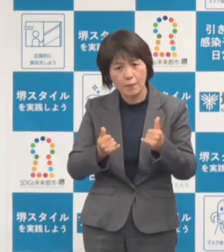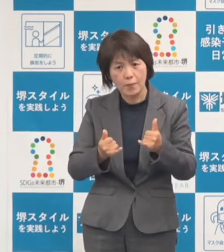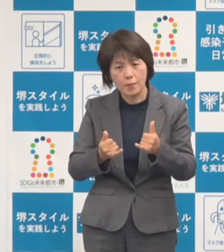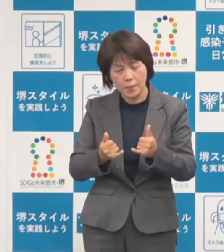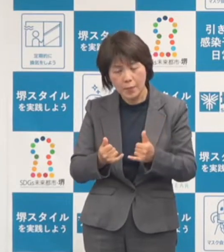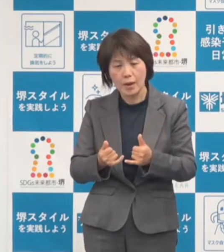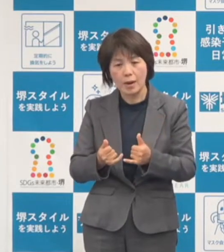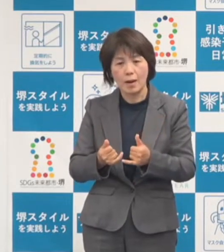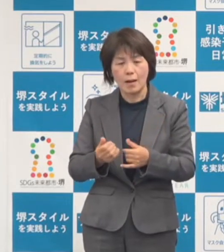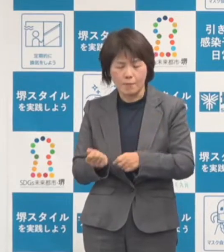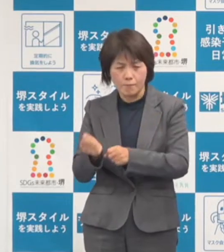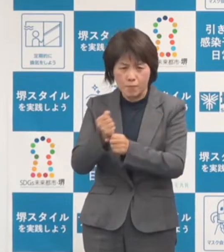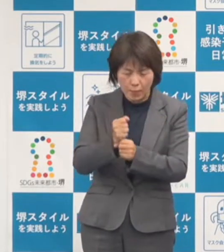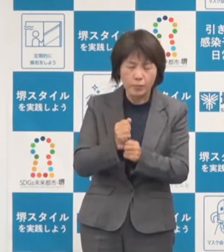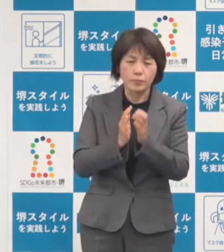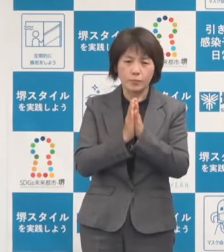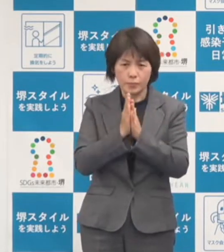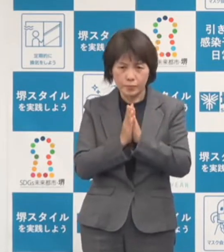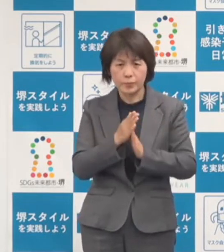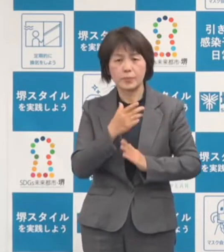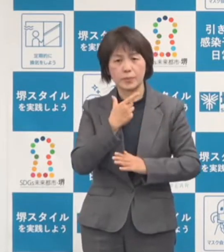復をお祈りをしております。